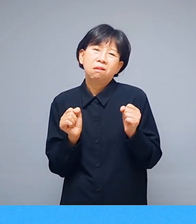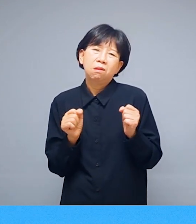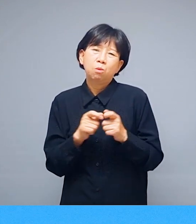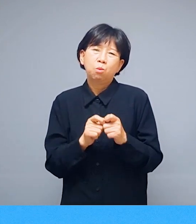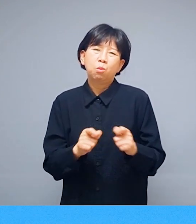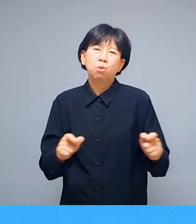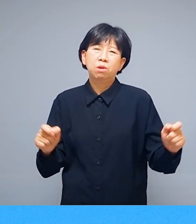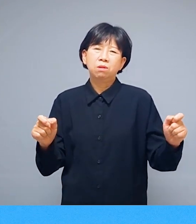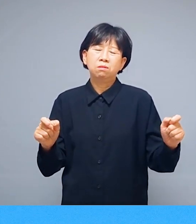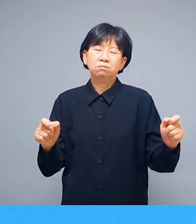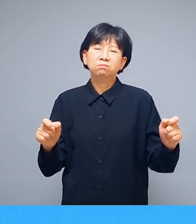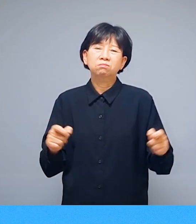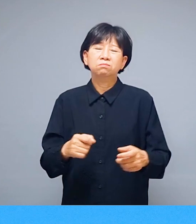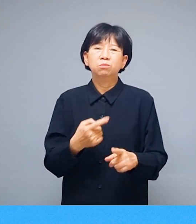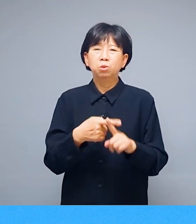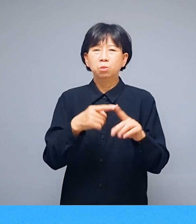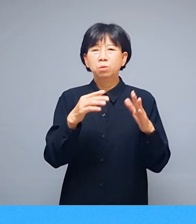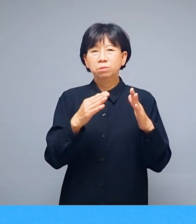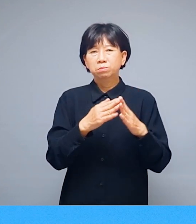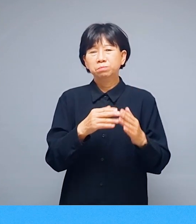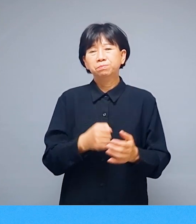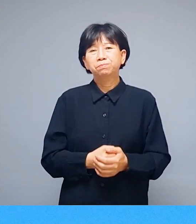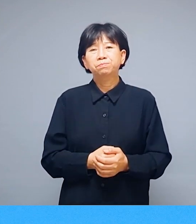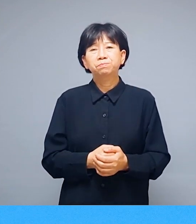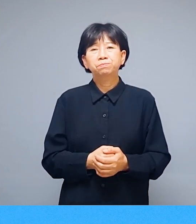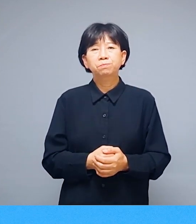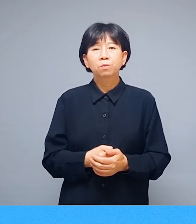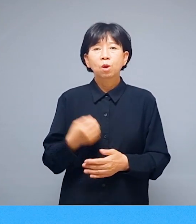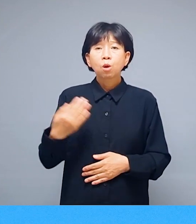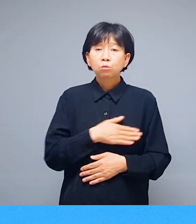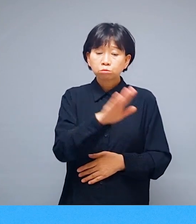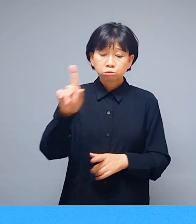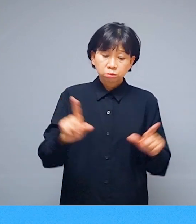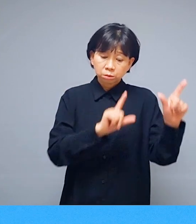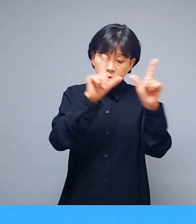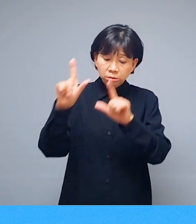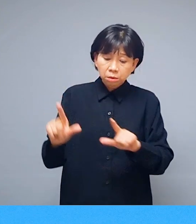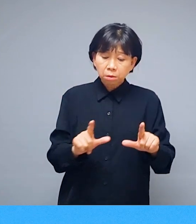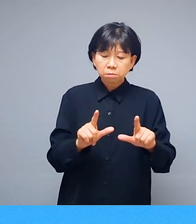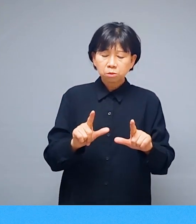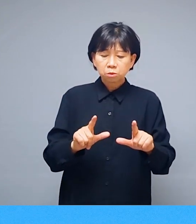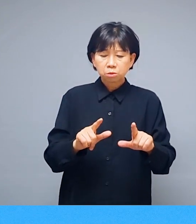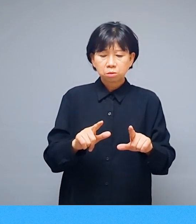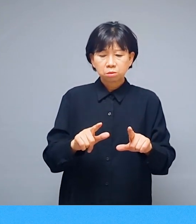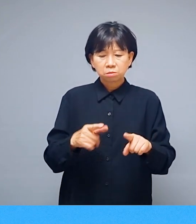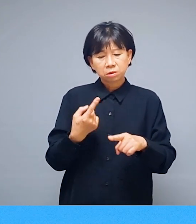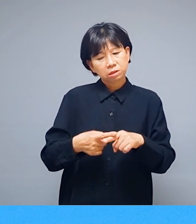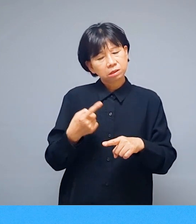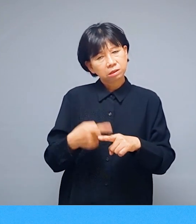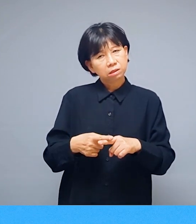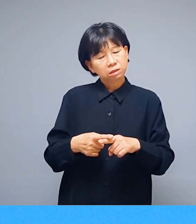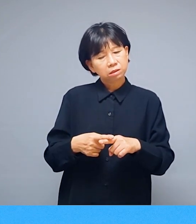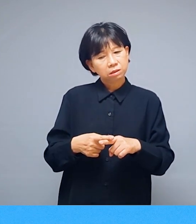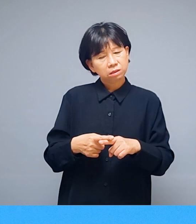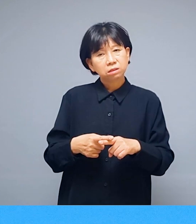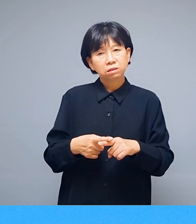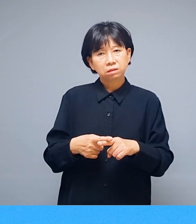오래인 것처럼 보이는 교회입니다. 혹시 우리의 삶도 그렇지 않습니까? 겉으로 누가